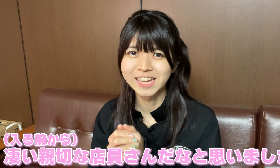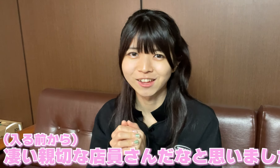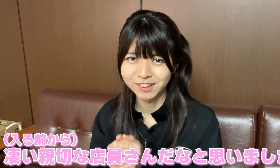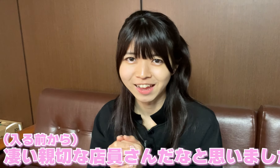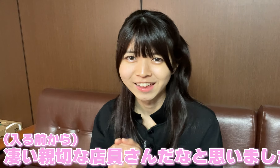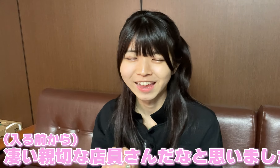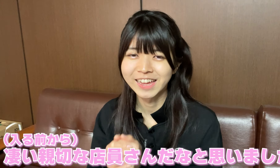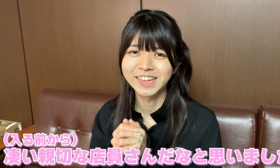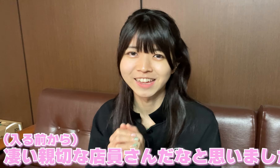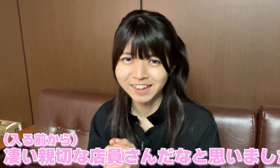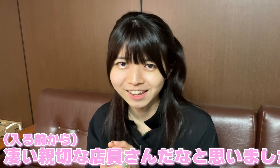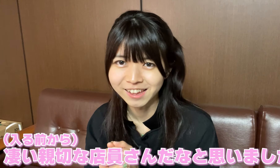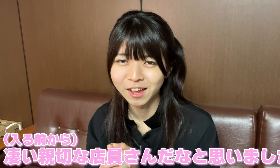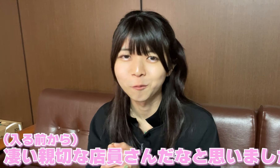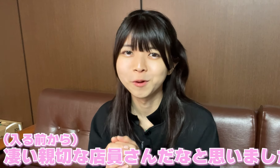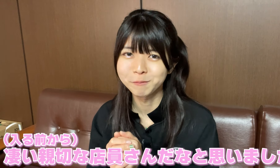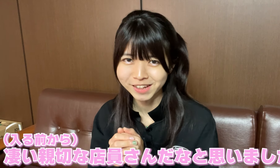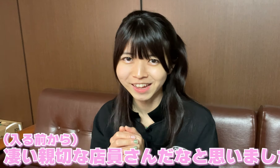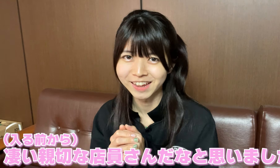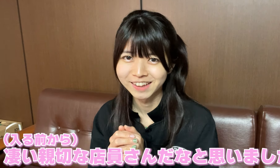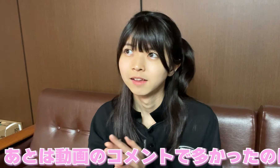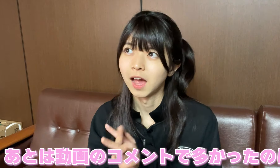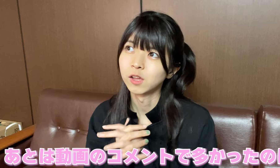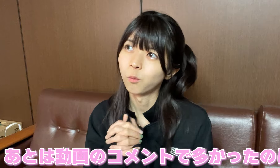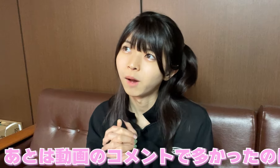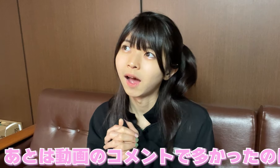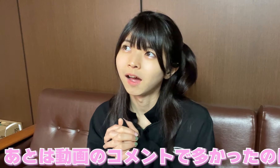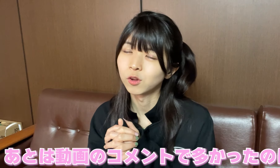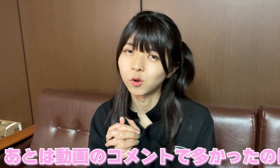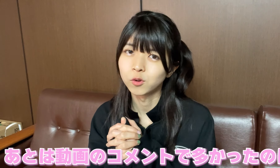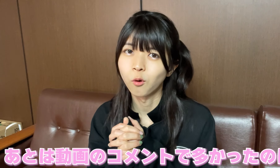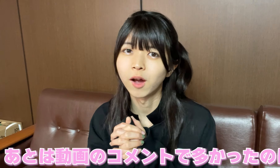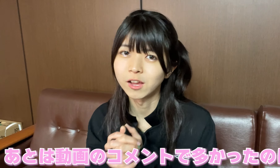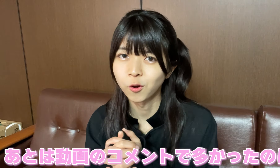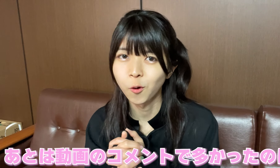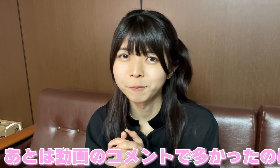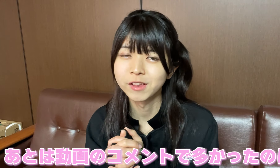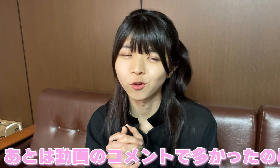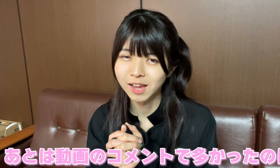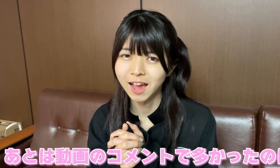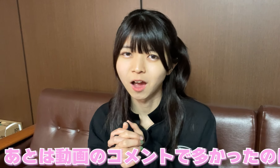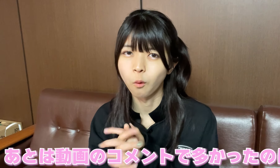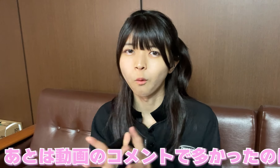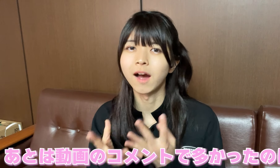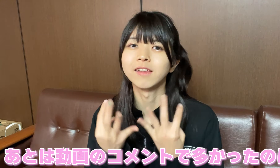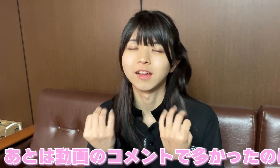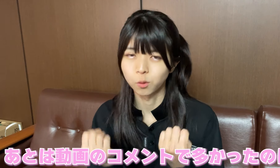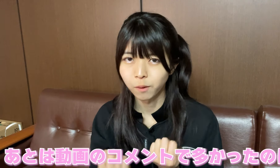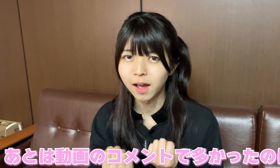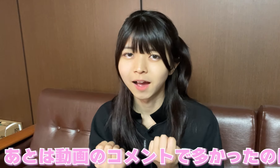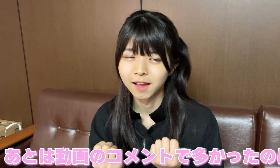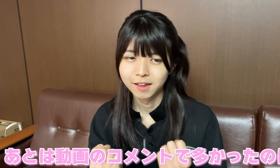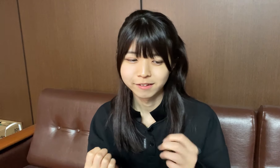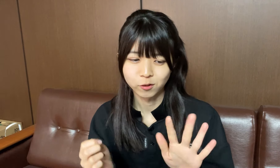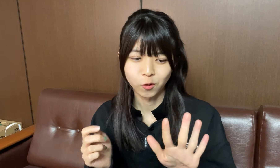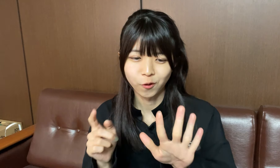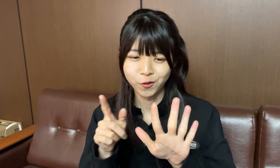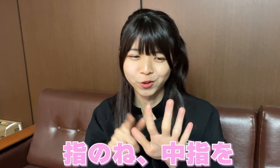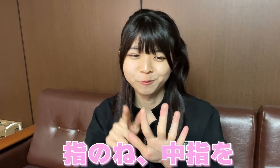な店員さんだなって思いました。あとはその動画のコメントで多かったのは、その指の